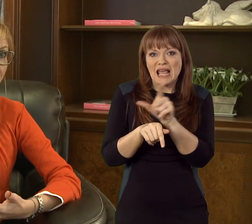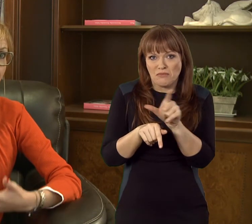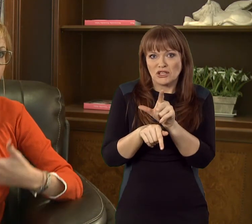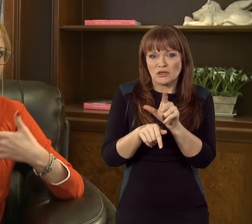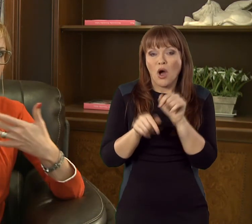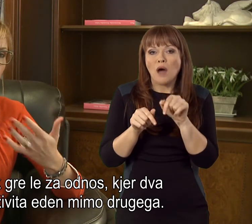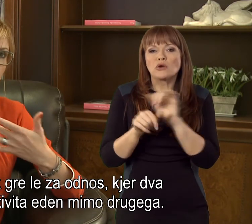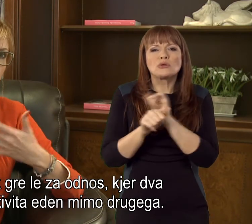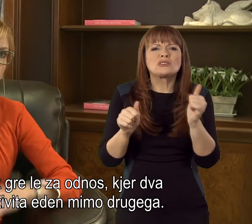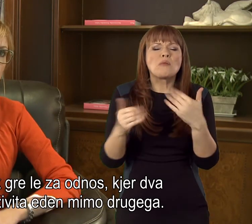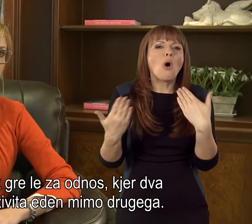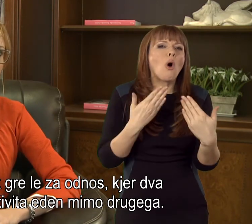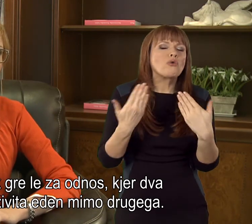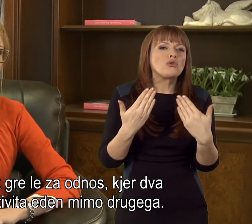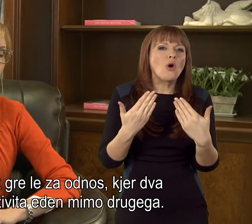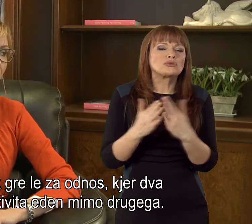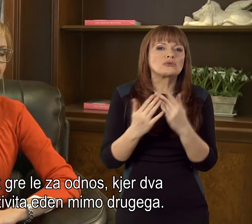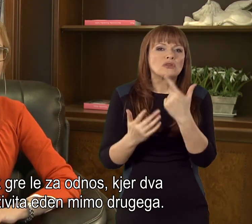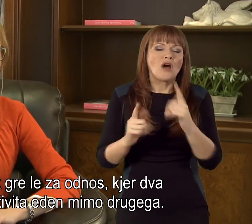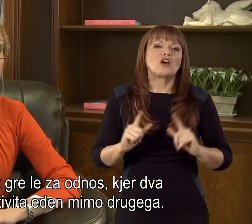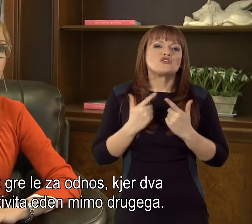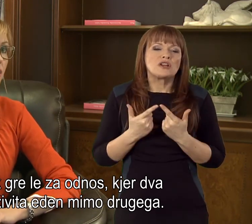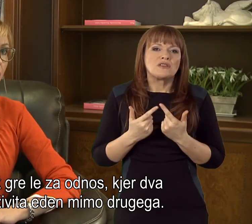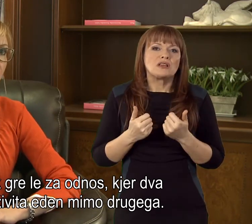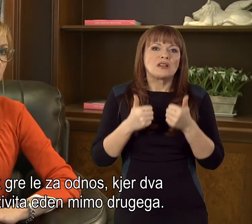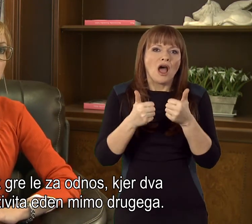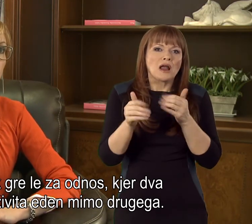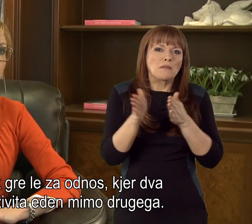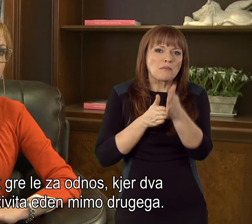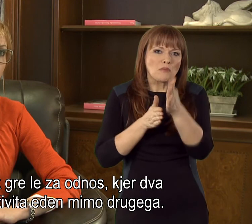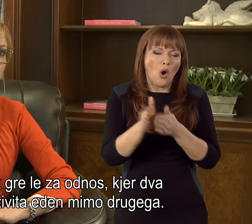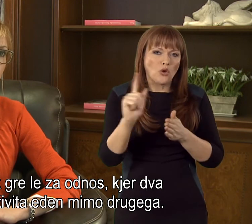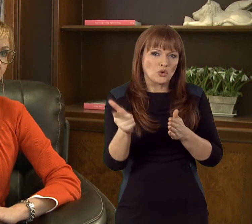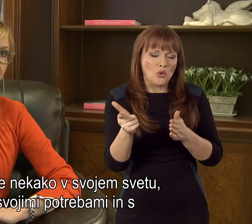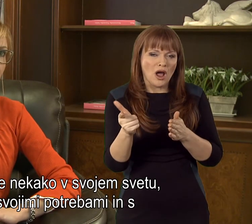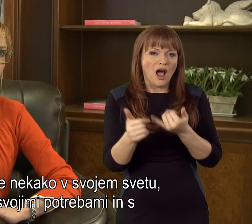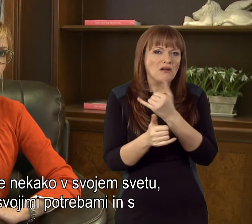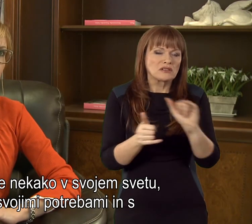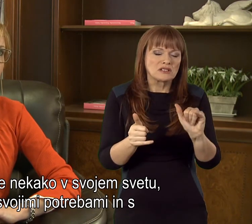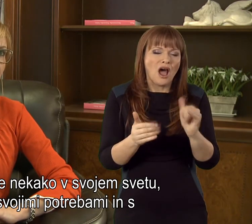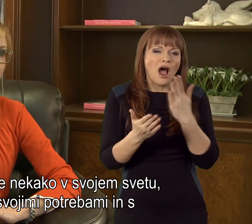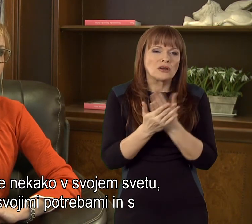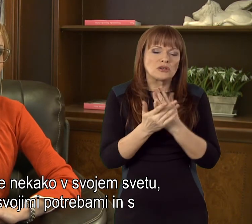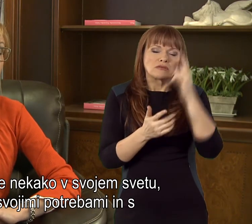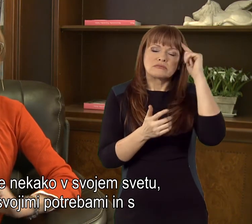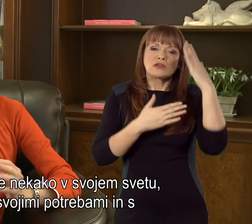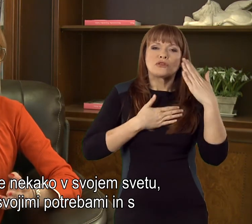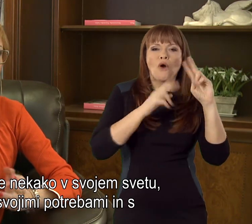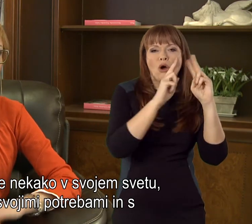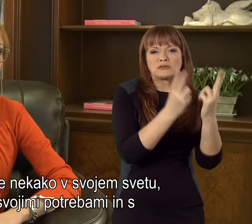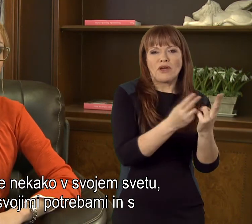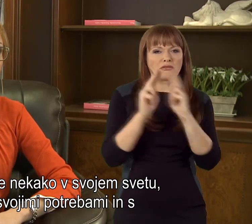seboj. Ne? Ampak je to v bistvu samo še odnos, ko dejansko dva živita eden mimo drugega, vsak nekako že v